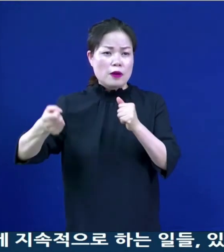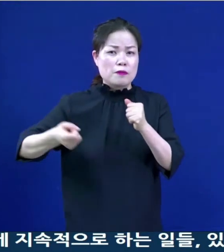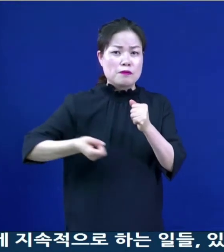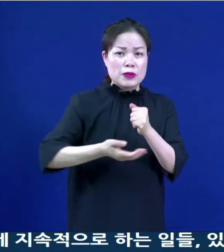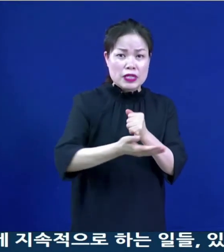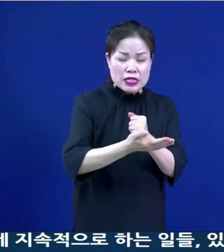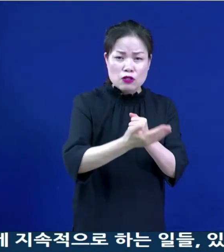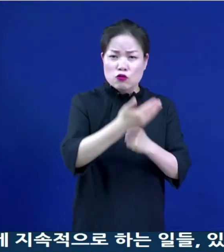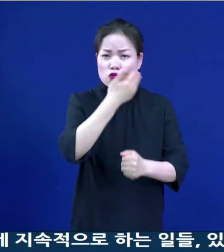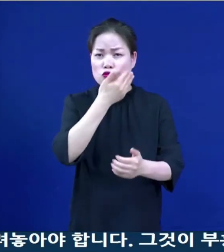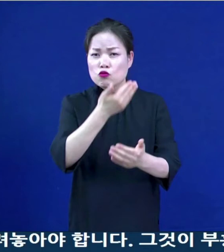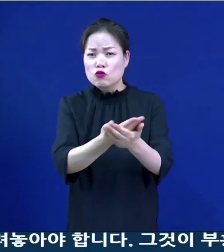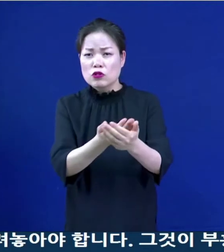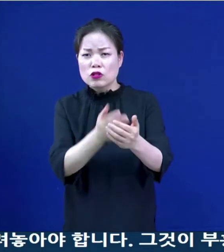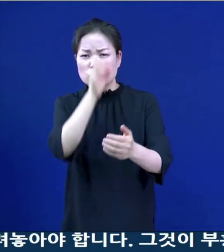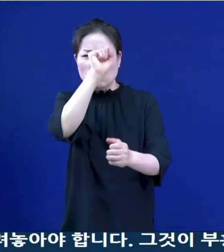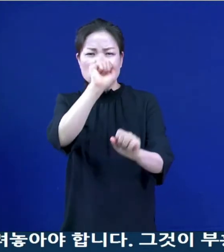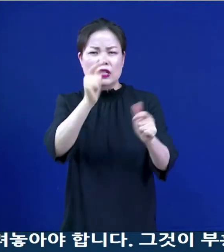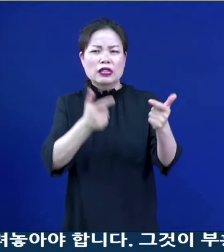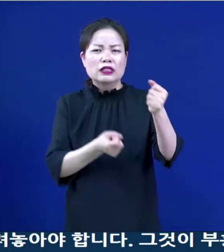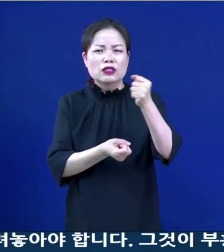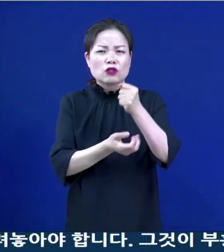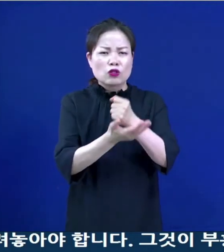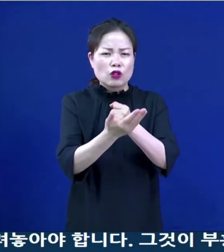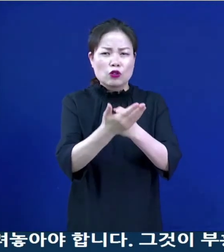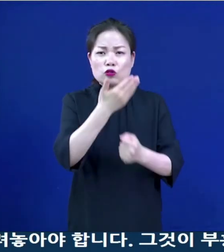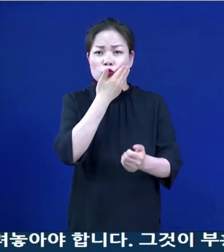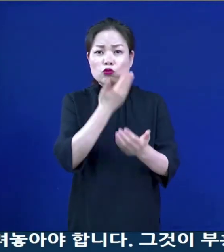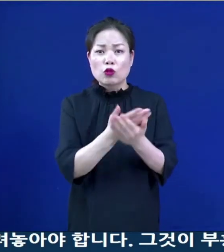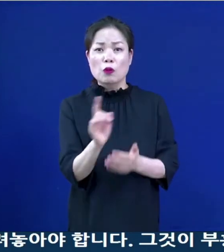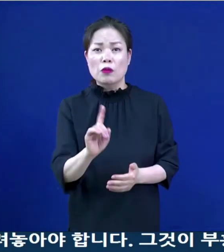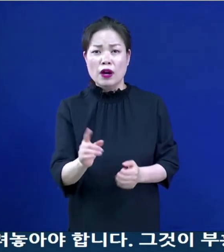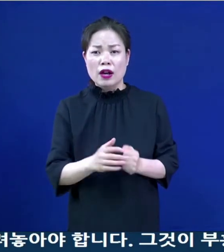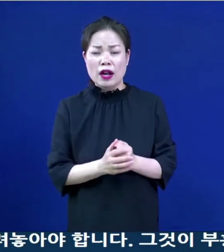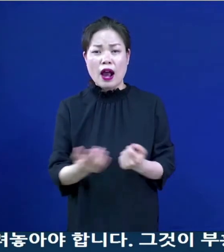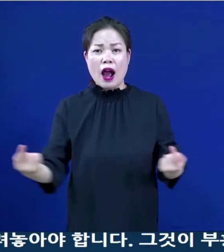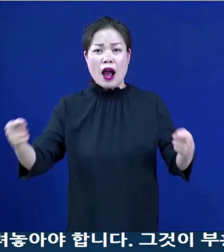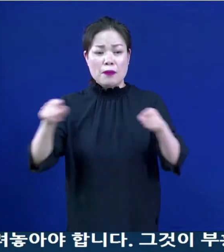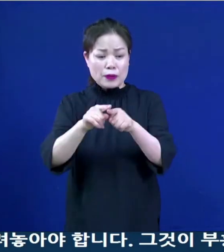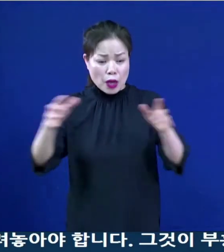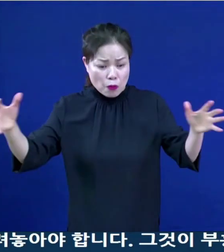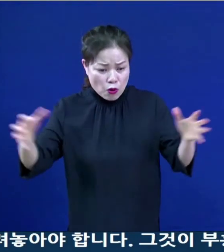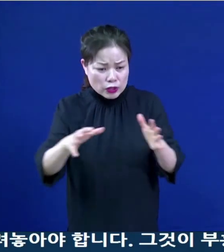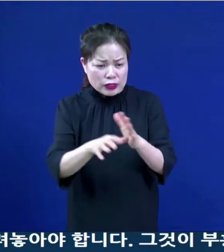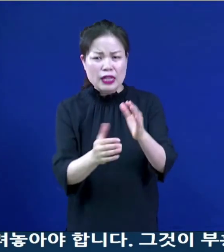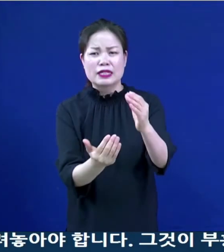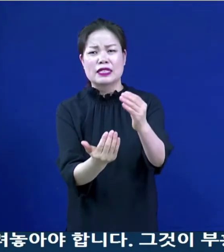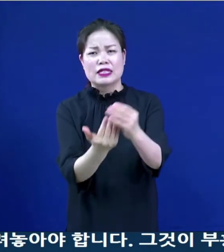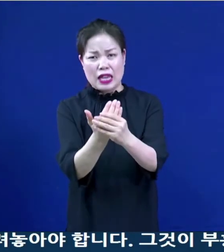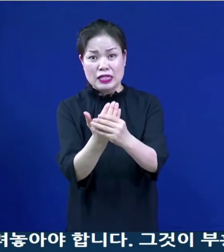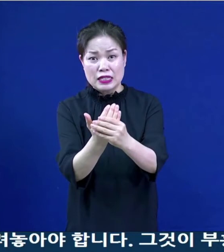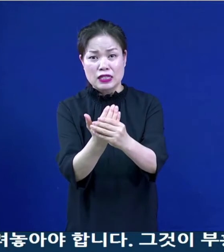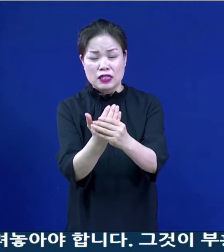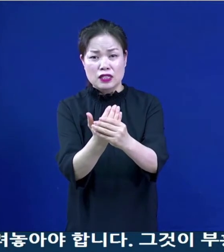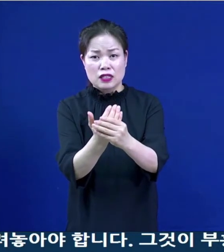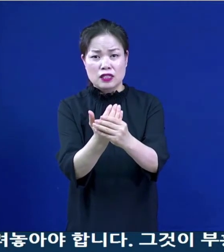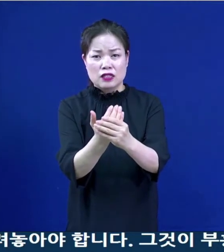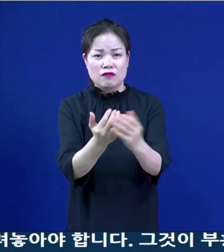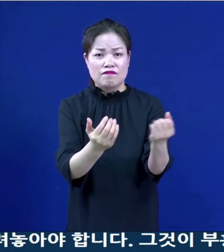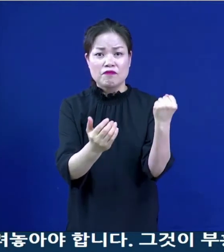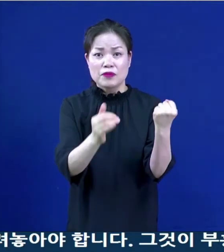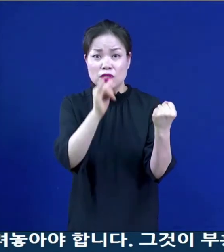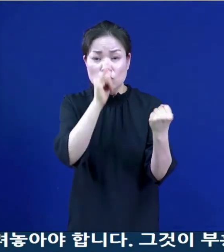중요한 영향, 좋지 않은 영향 중에 중요한 부분의 하나가 뭐냐면, 같이 모여 있을 때 생기는 이 운동력이